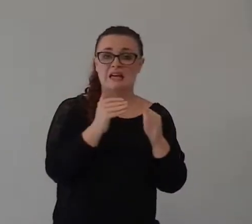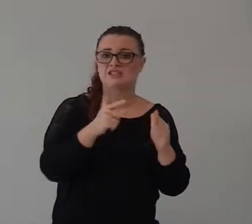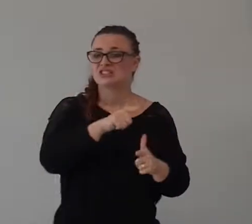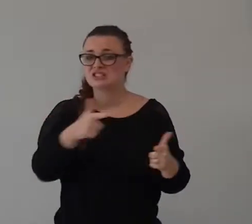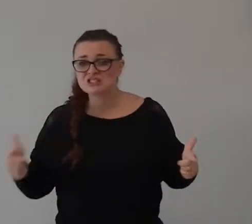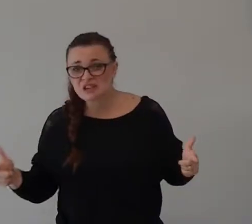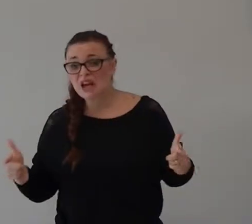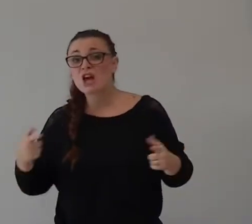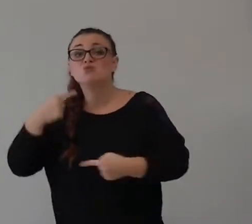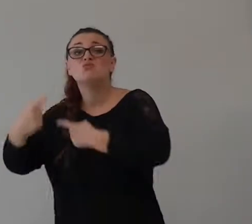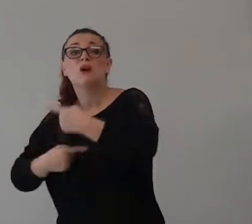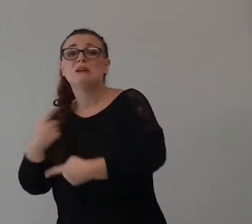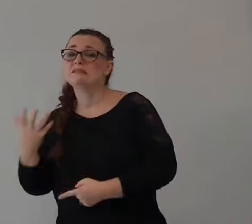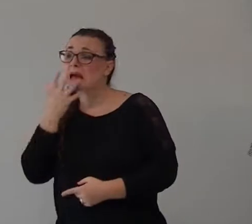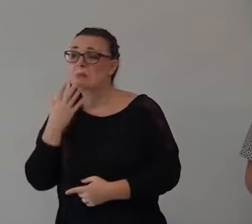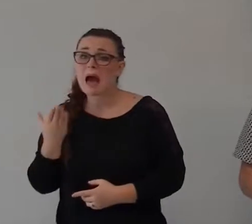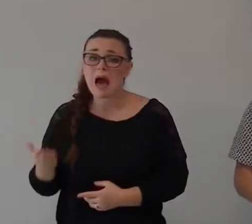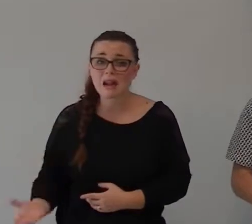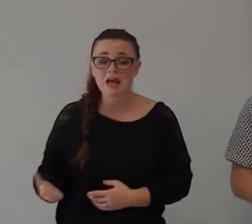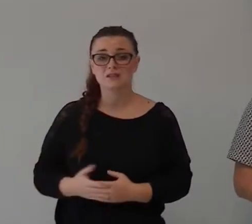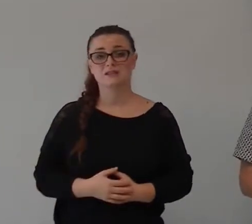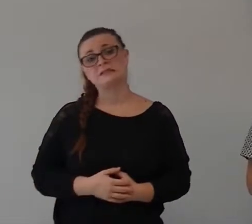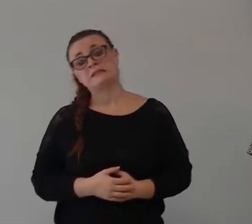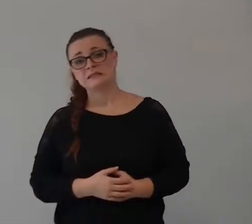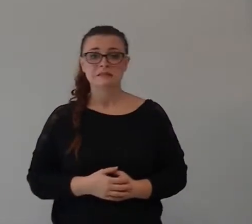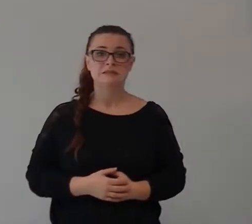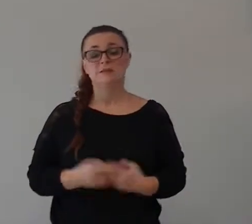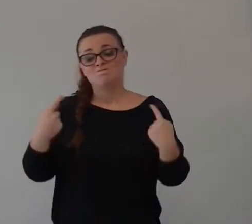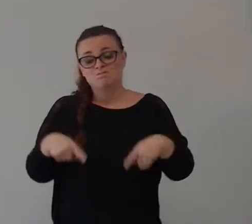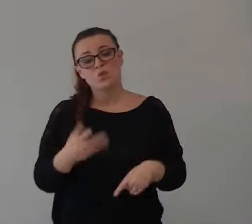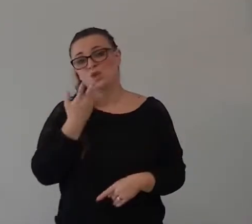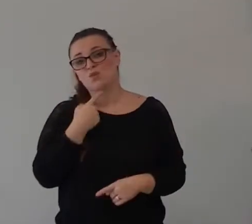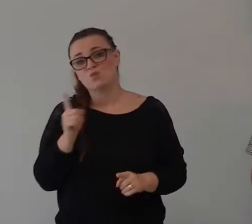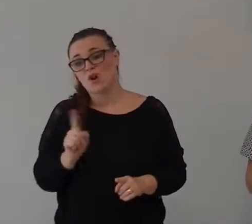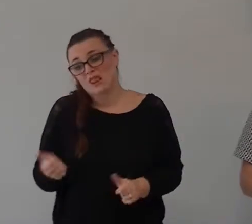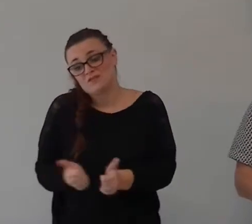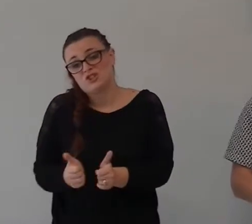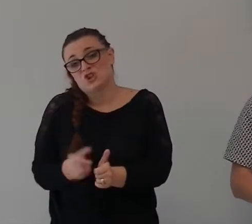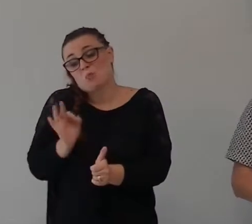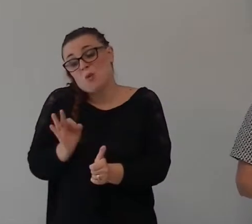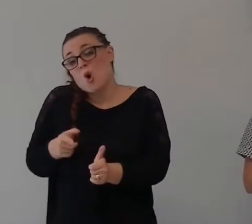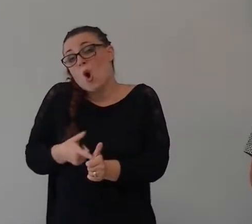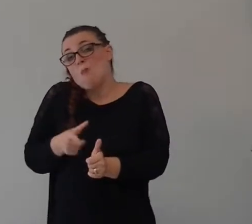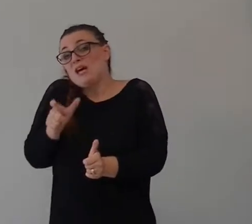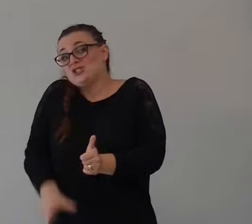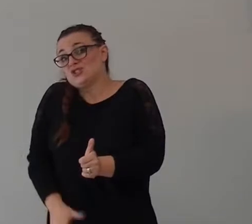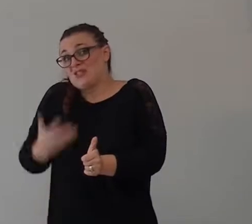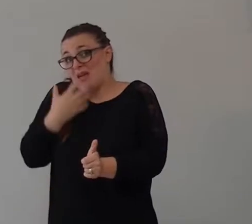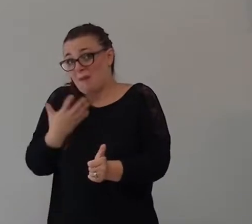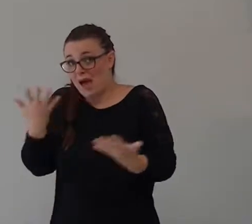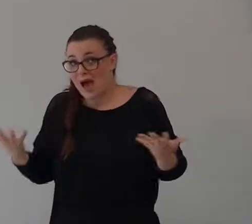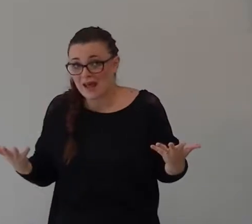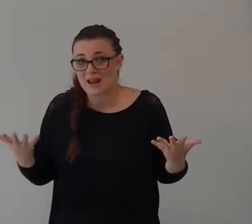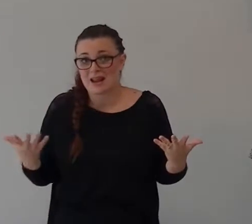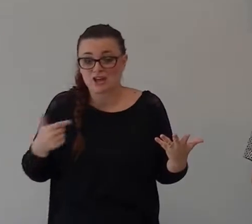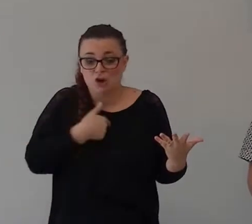romana, non è quello che uno vorrebbe come la persona vicina, dice che chi sei? Dice, guarda, sono